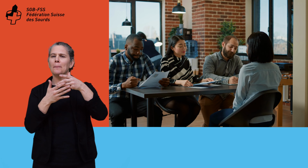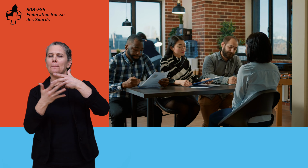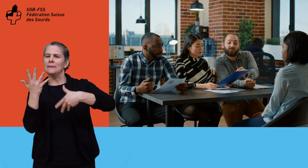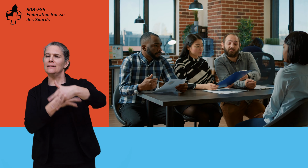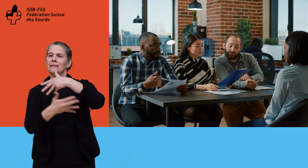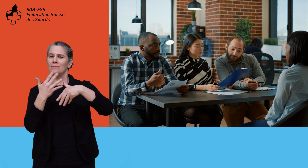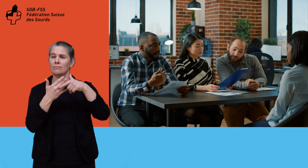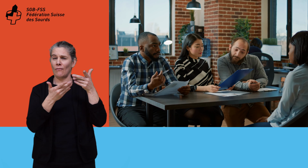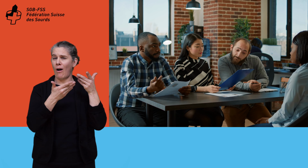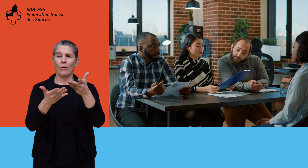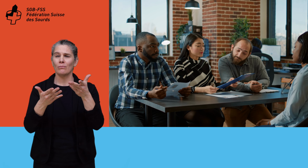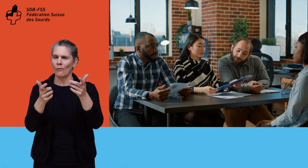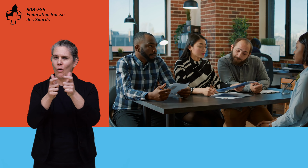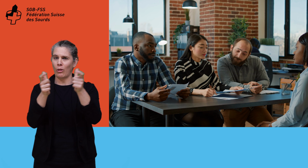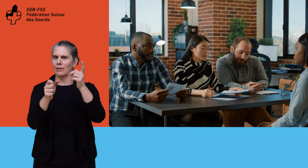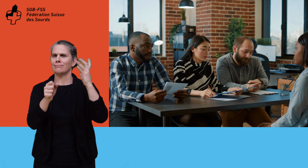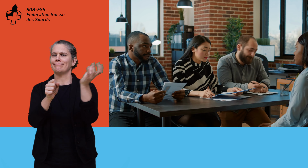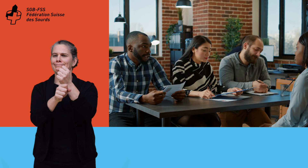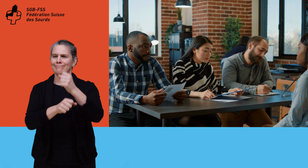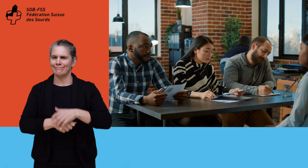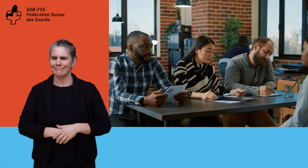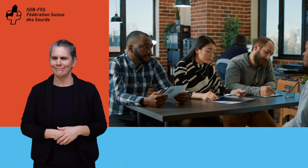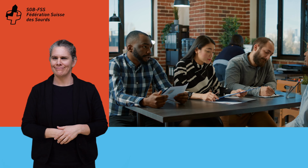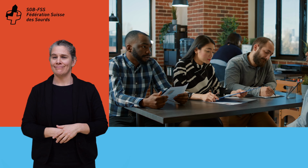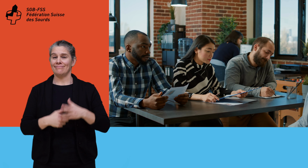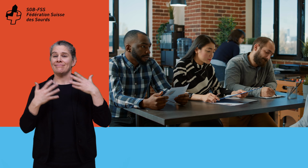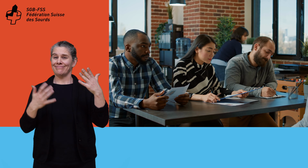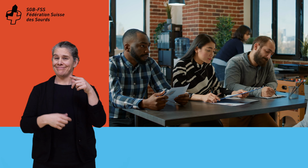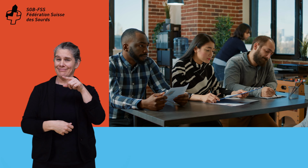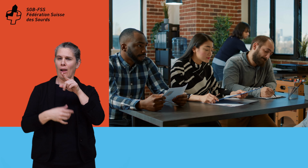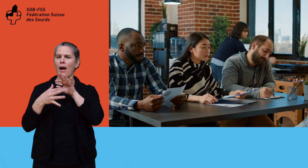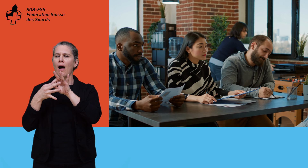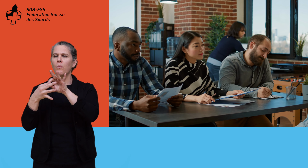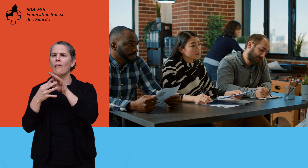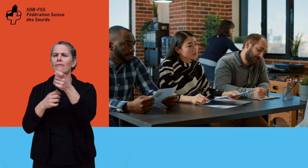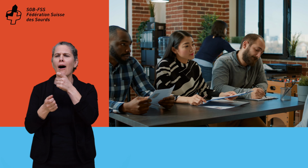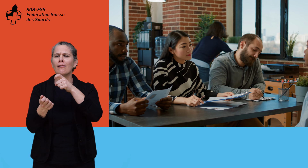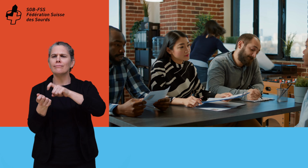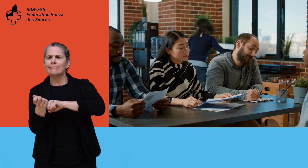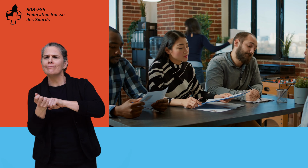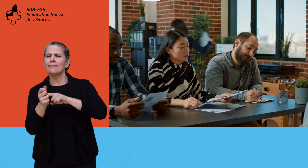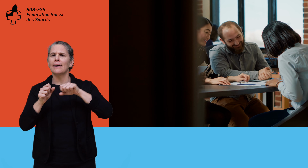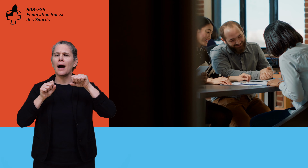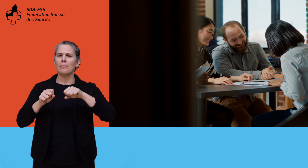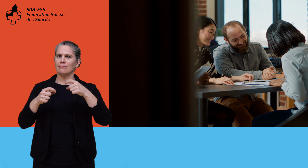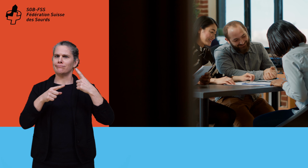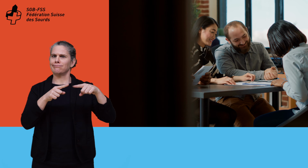peut apporter une contribution importante au succès d'une entreprise en raison des origines et des